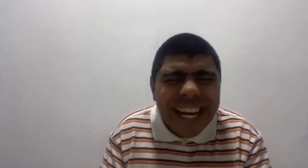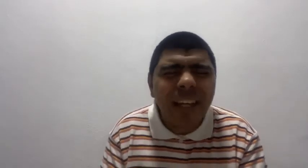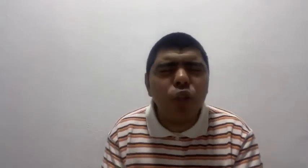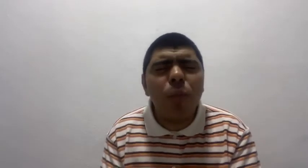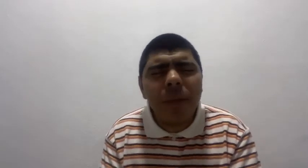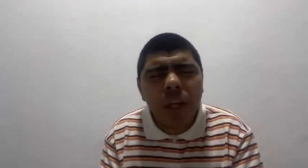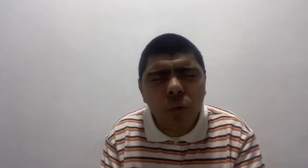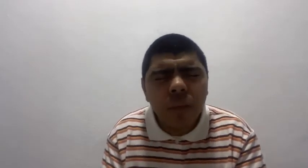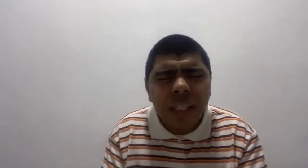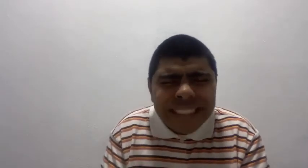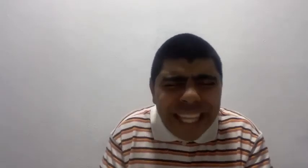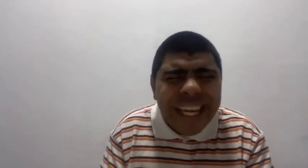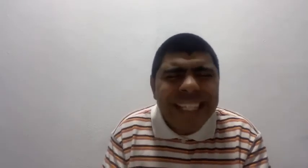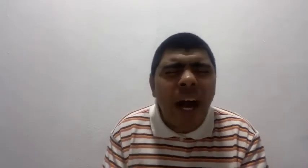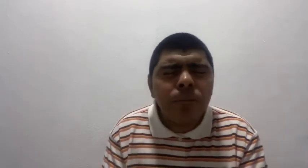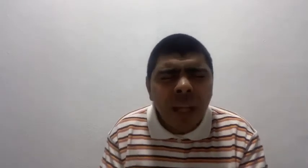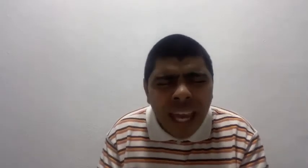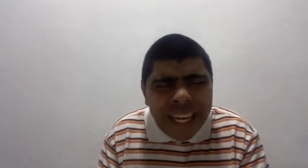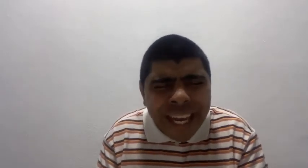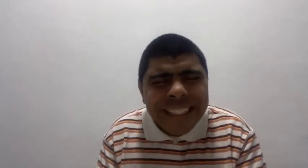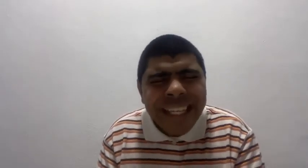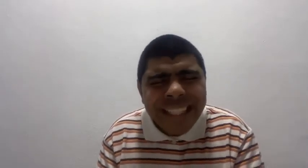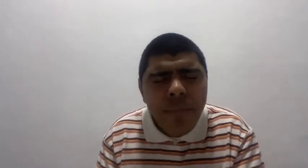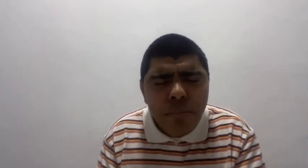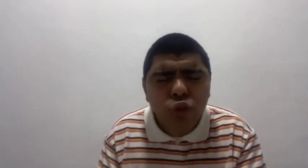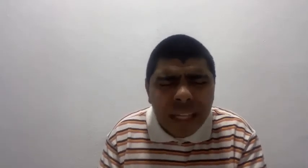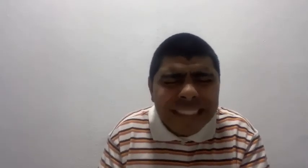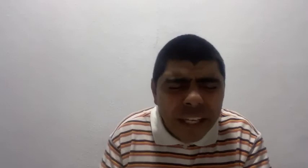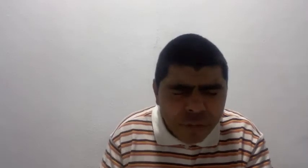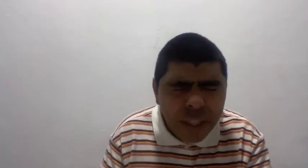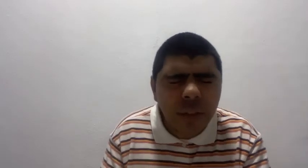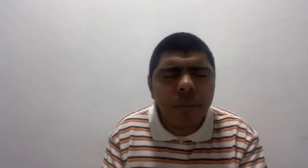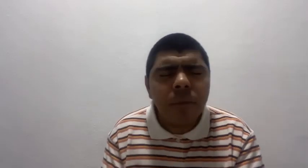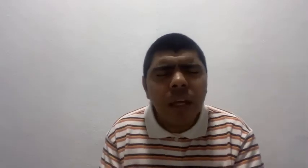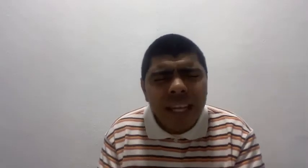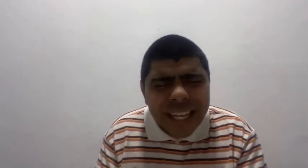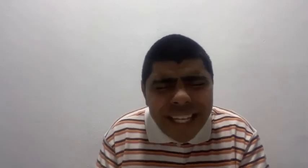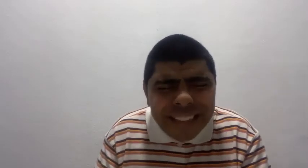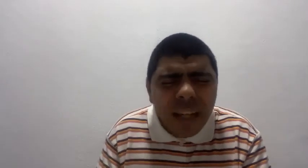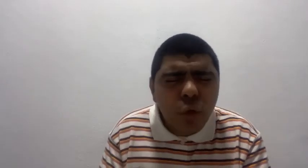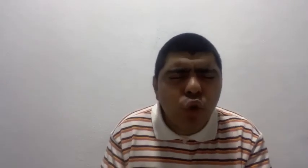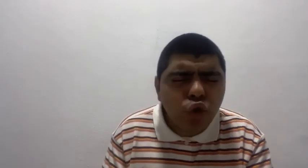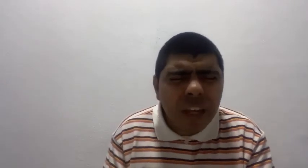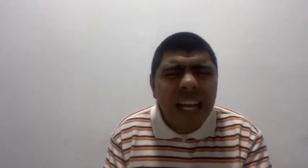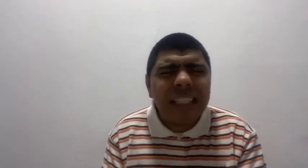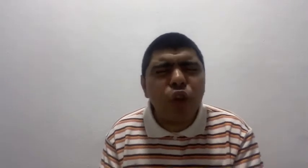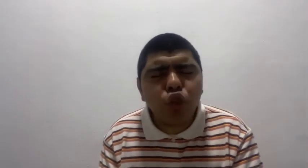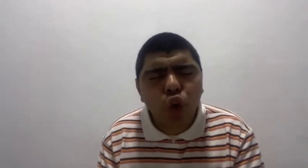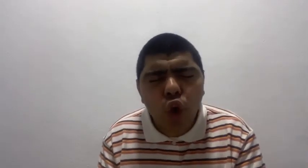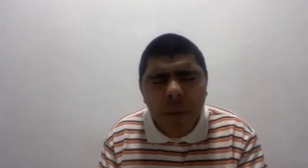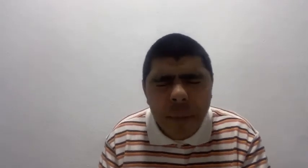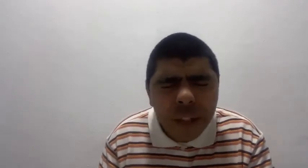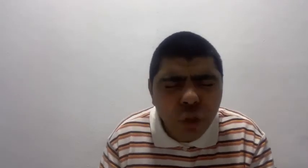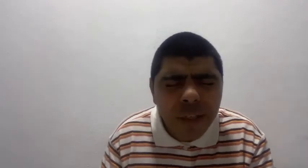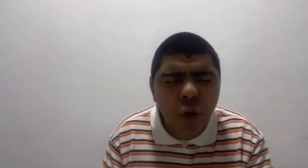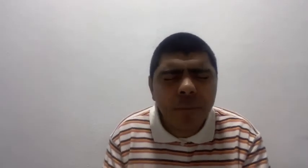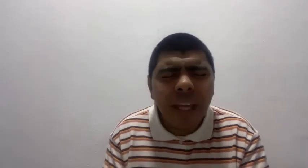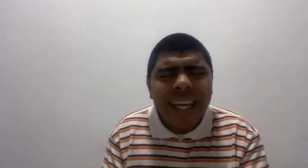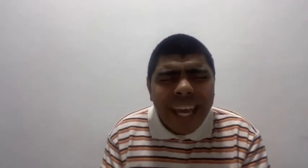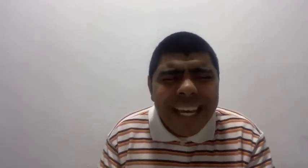general, Dios mío, tenga en este tiempo tan difícil y tan crucial que nos tocó vivir, Señor. En